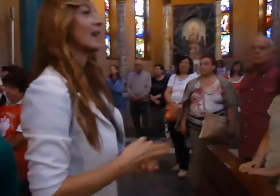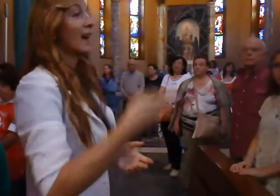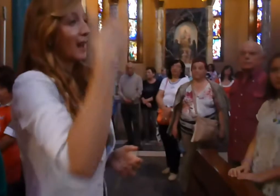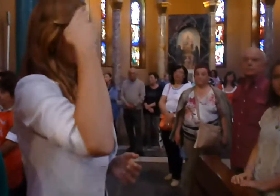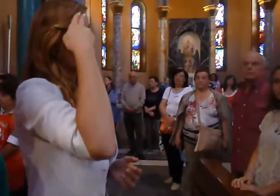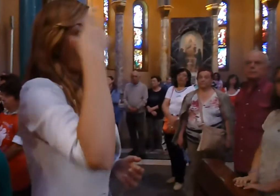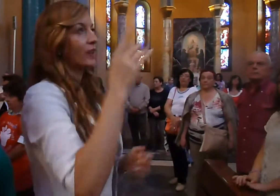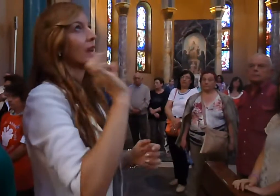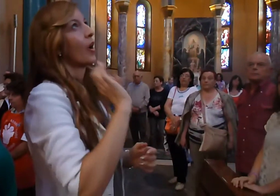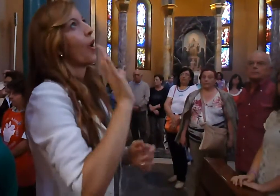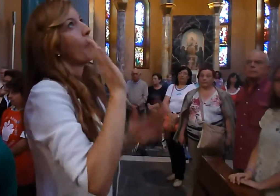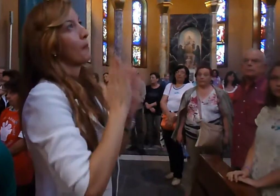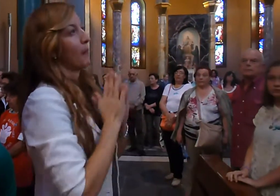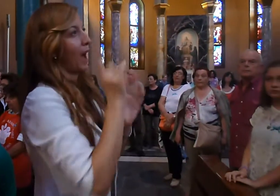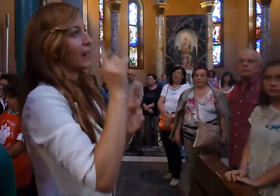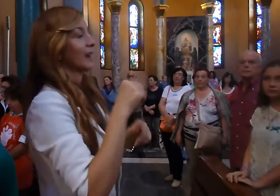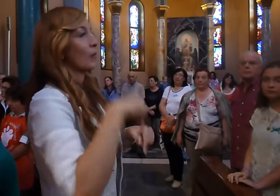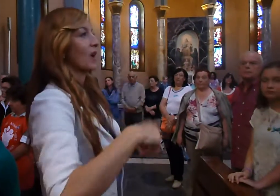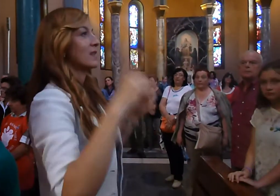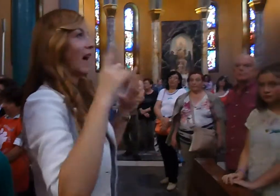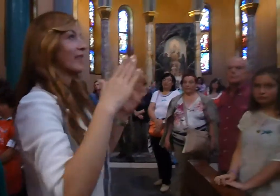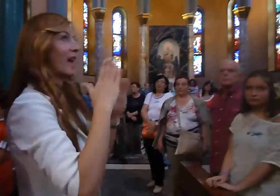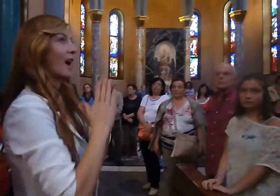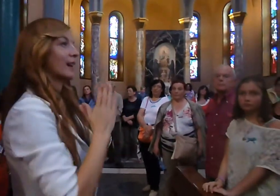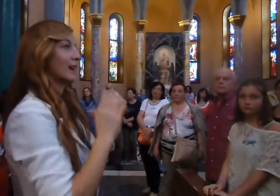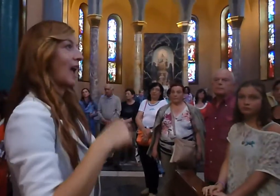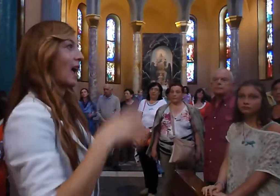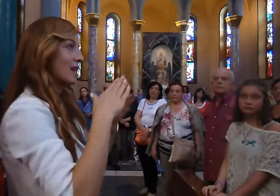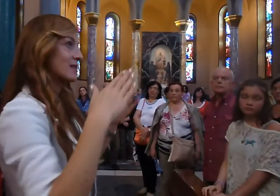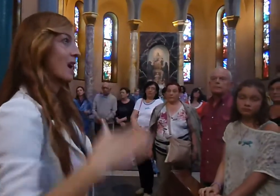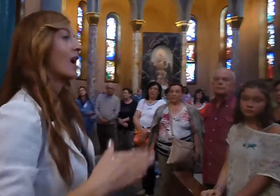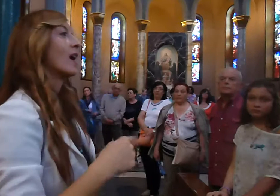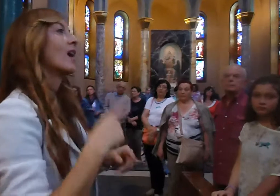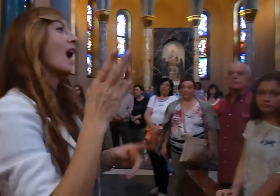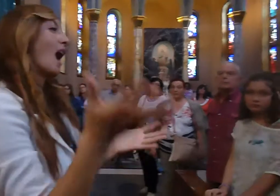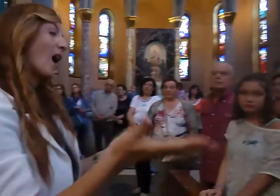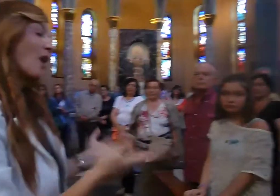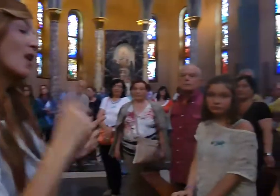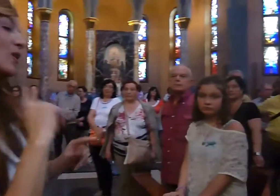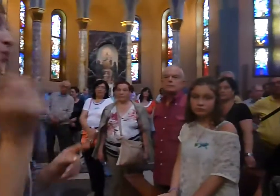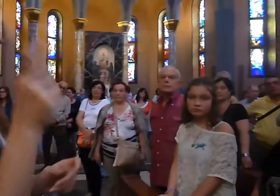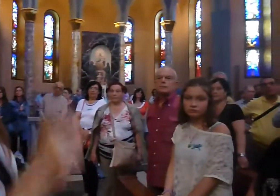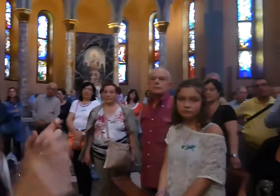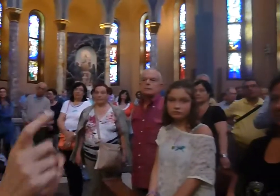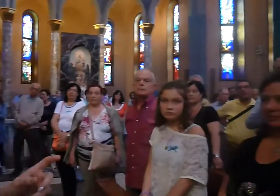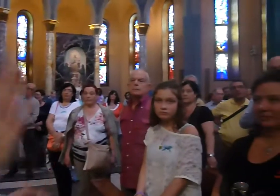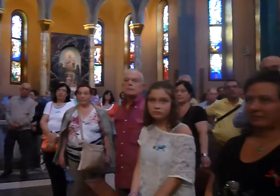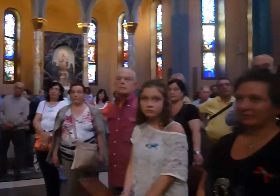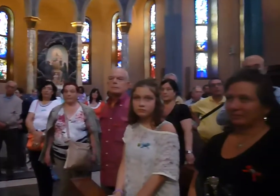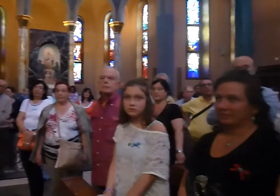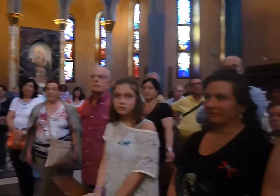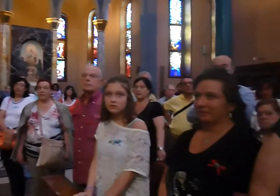Ricordati, tuo Padre, della Santa Chiesa, fatti accogliere il bisogno di ogni persona come le mura materna, ti